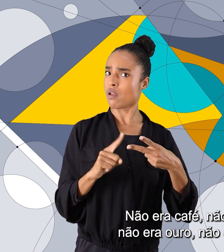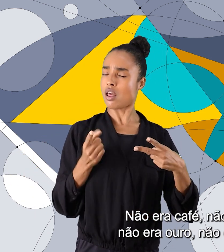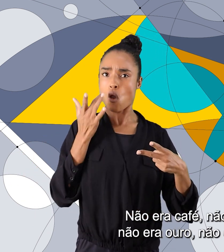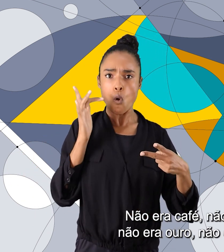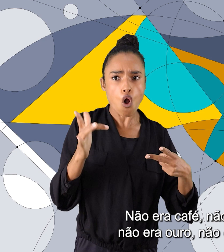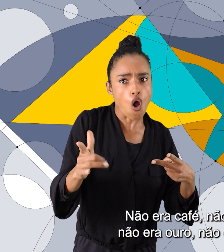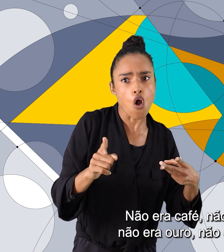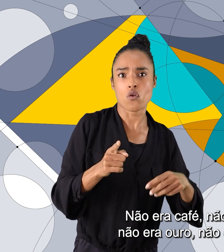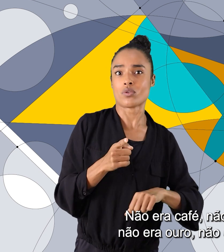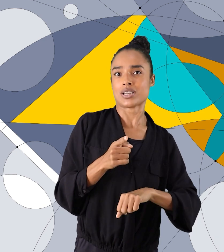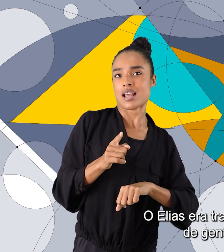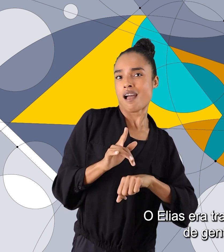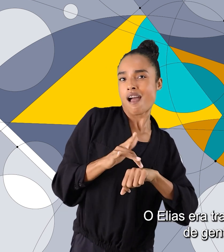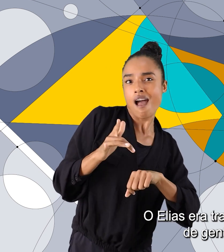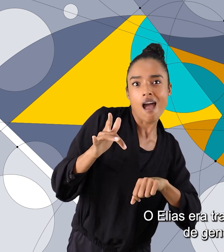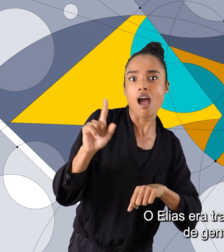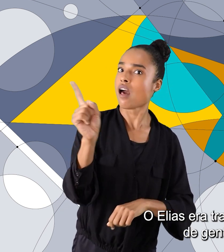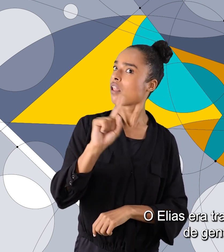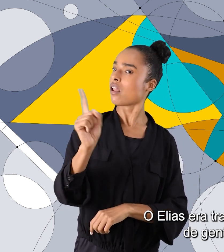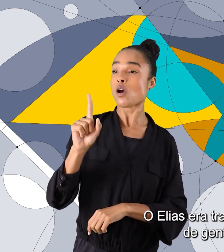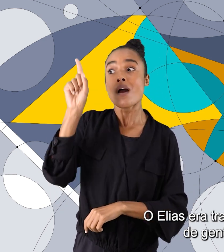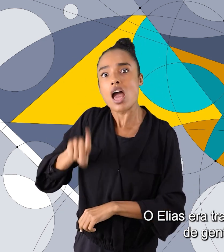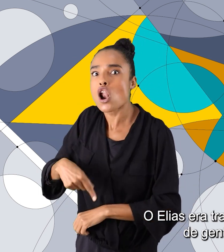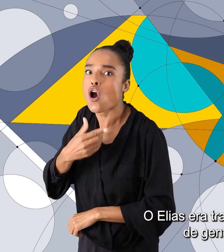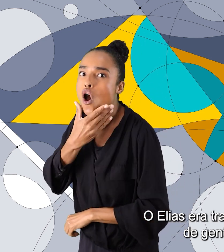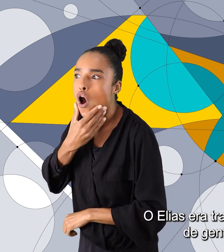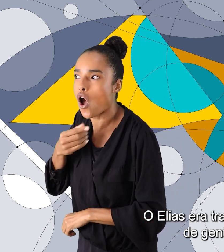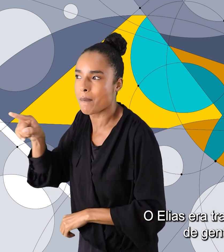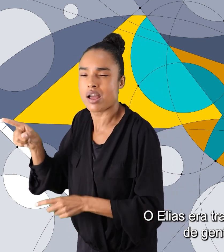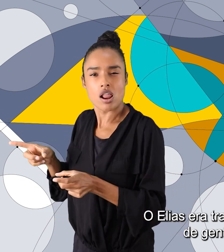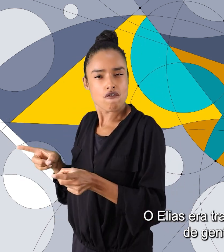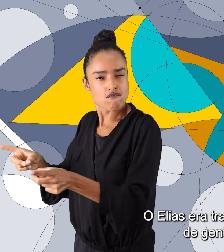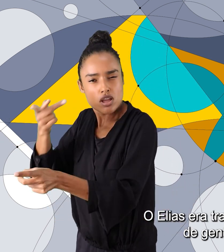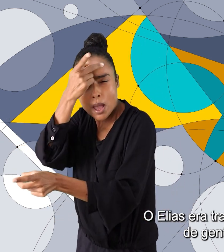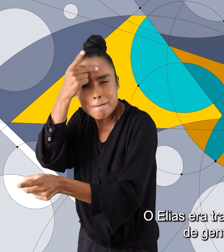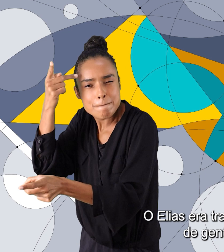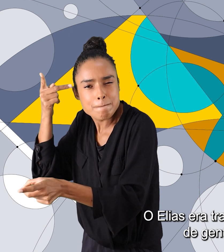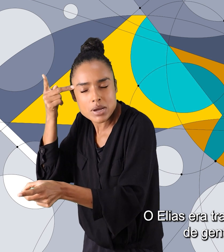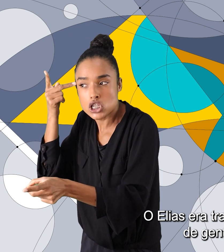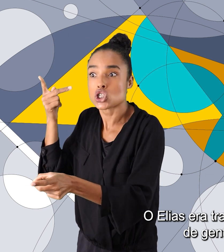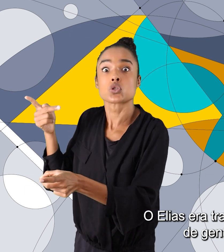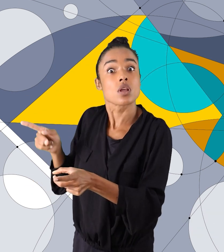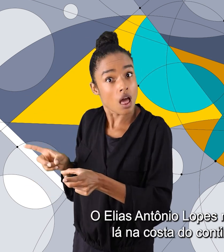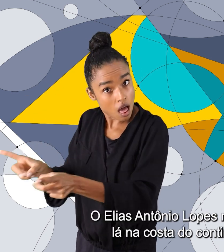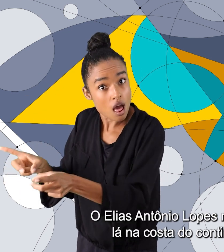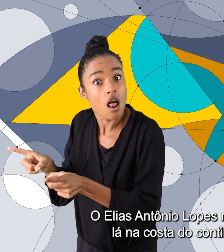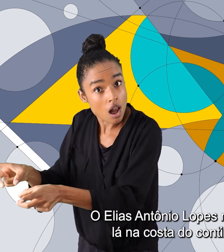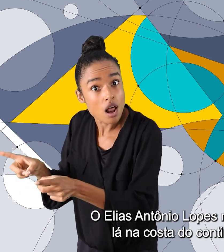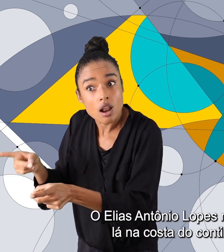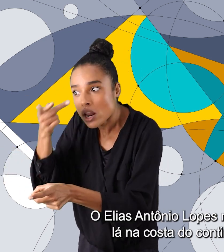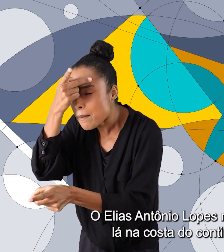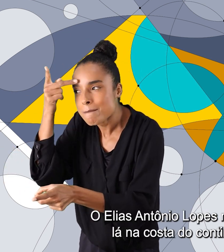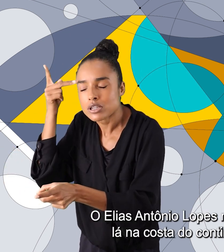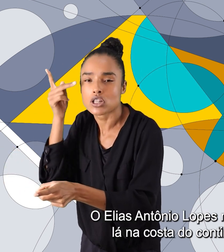era diamante. O Elias era traficante de gente. O Elias